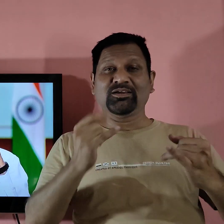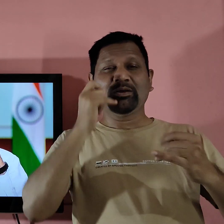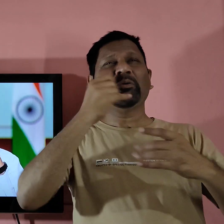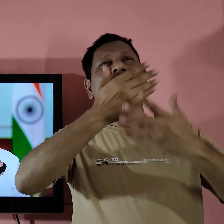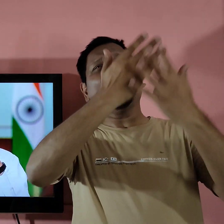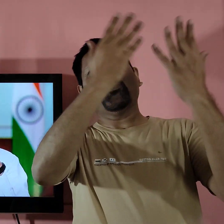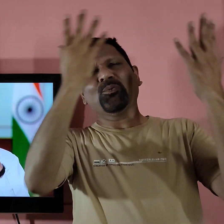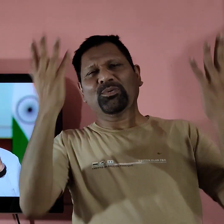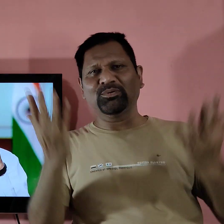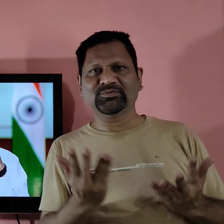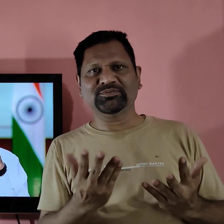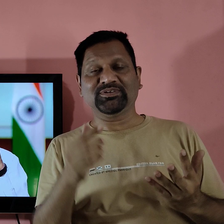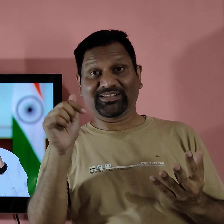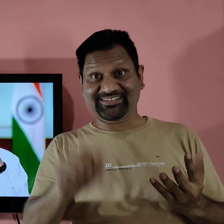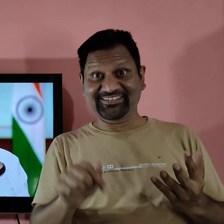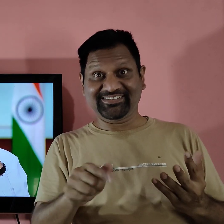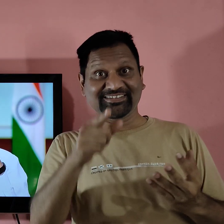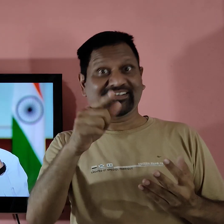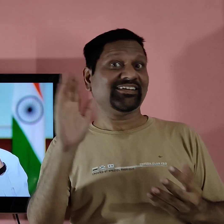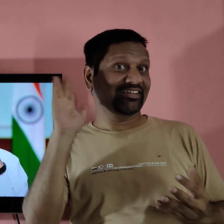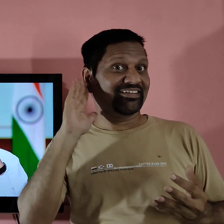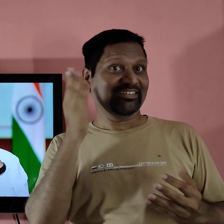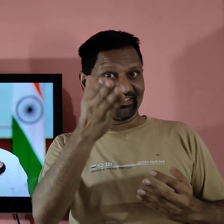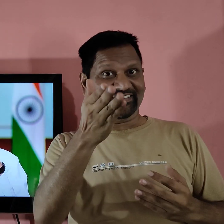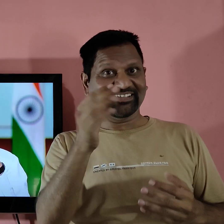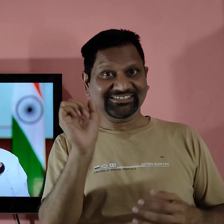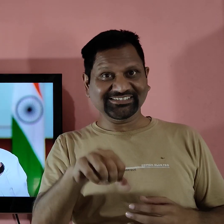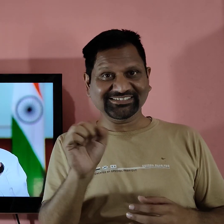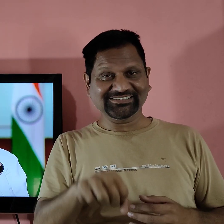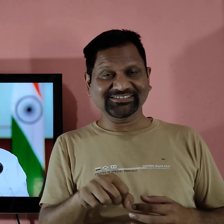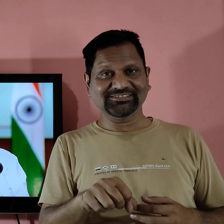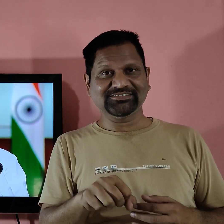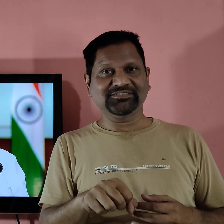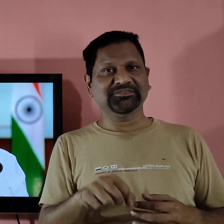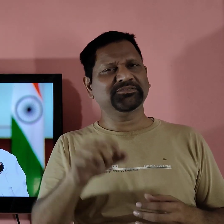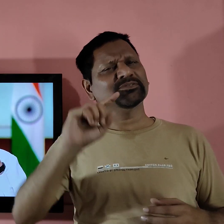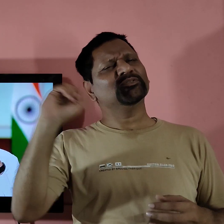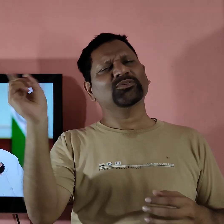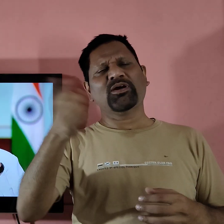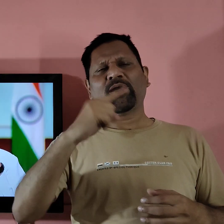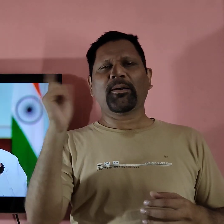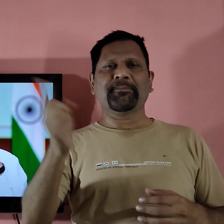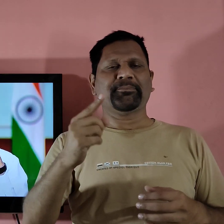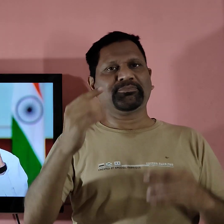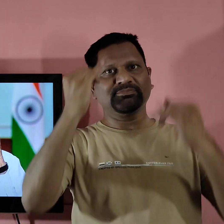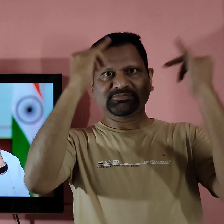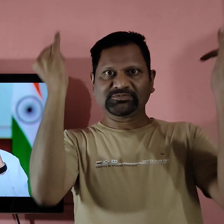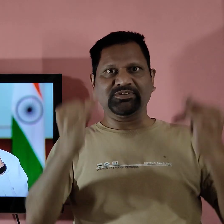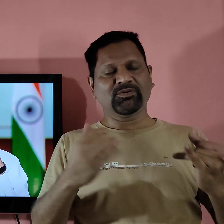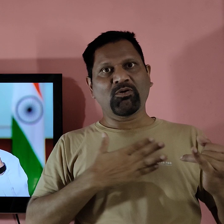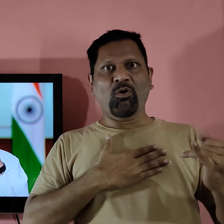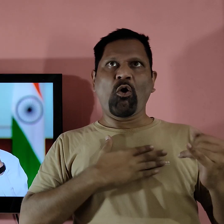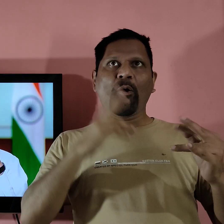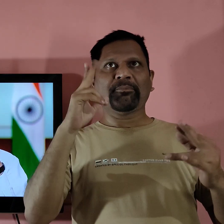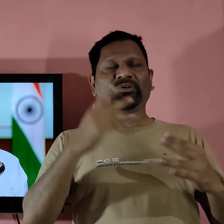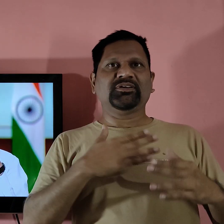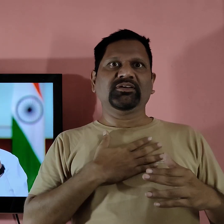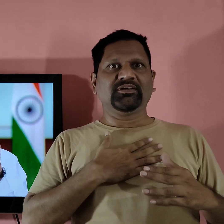नागरिक आज आपको सुन रहे हैं, सभी देशवासियों को संतोष हुआ